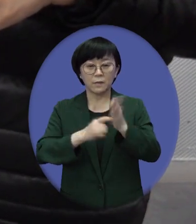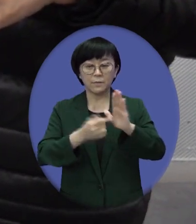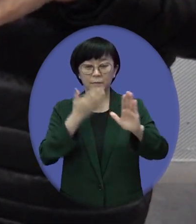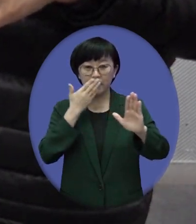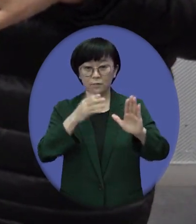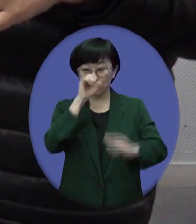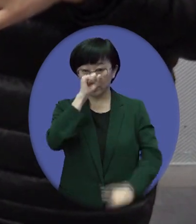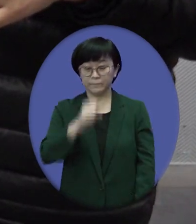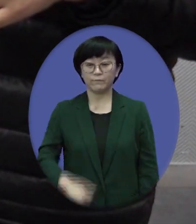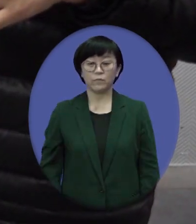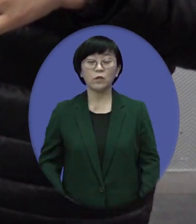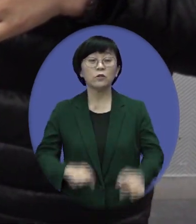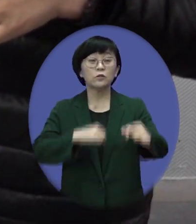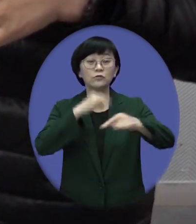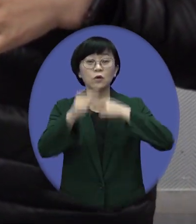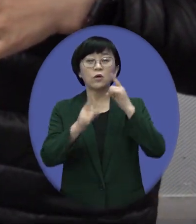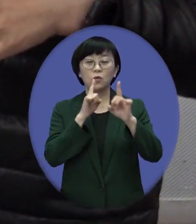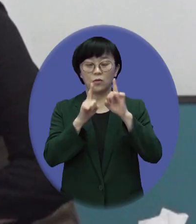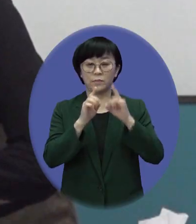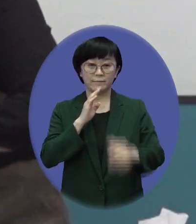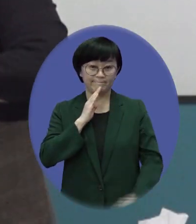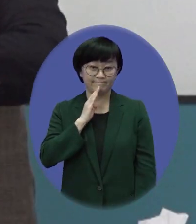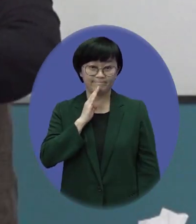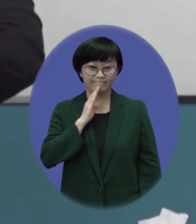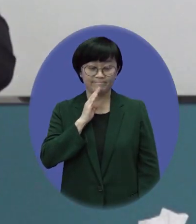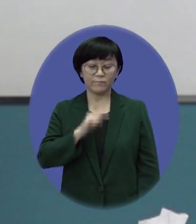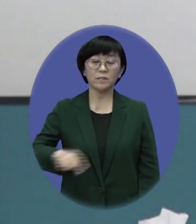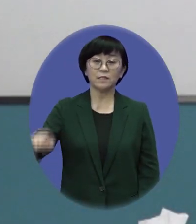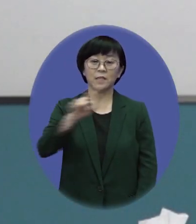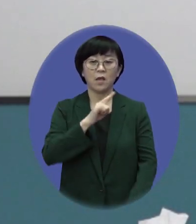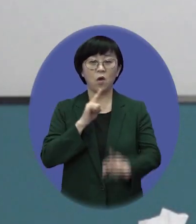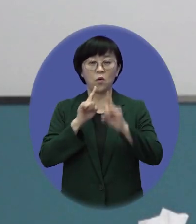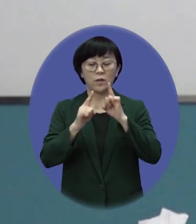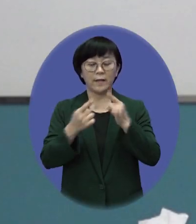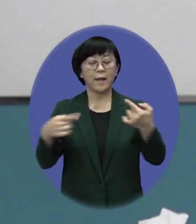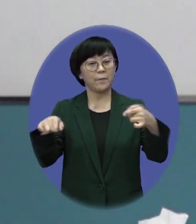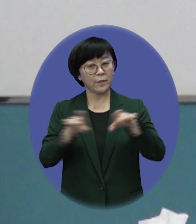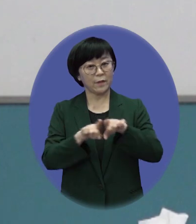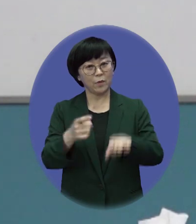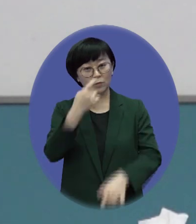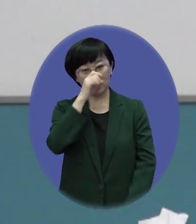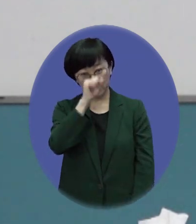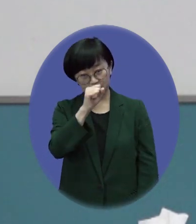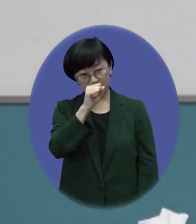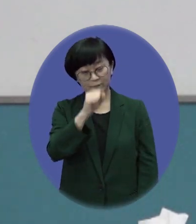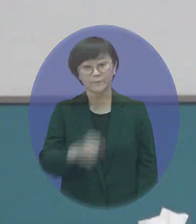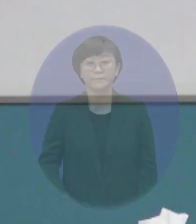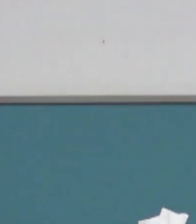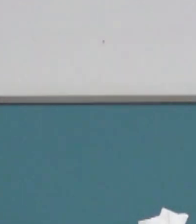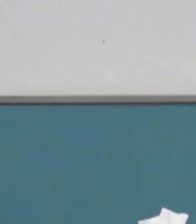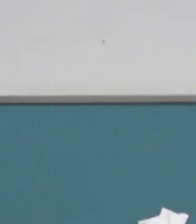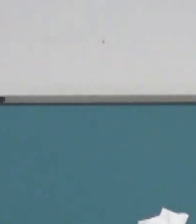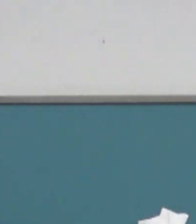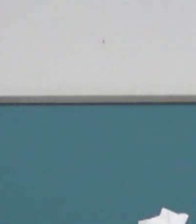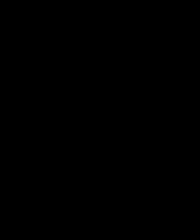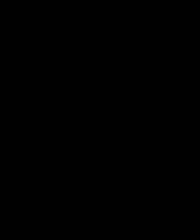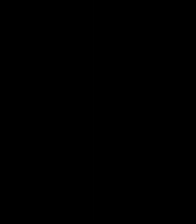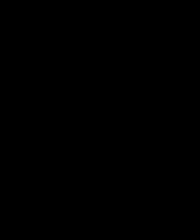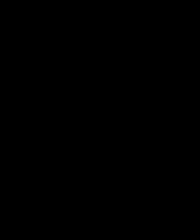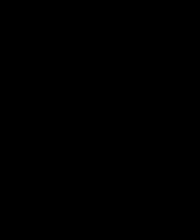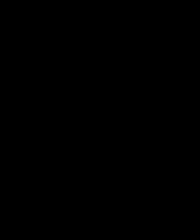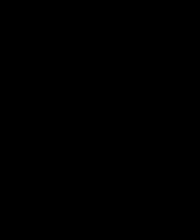목소리가 더 커지는 계기가 되었으면 좋겠습니다. 수어는 언어입니다. 그들의 언어를 함께 배워보지 않을래요?